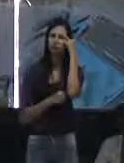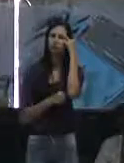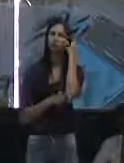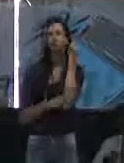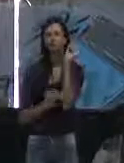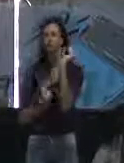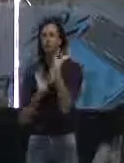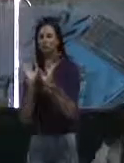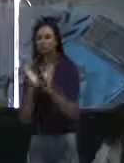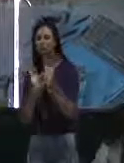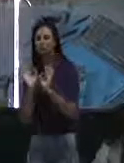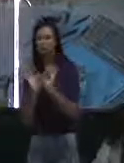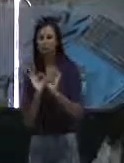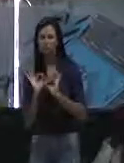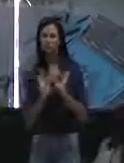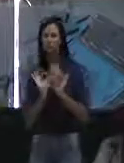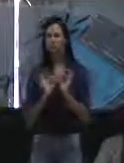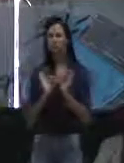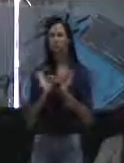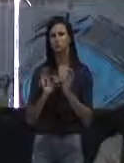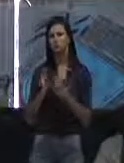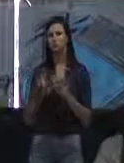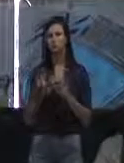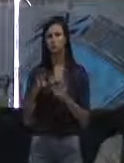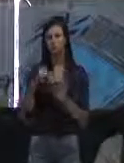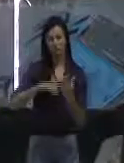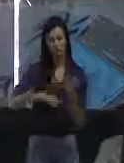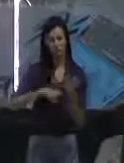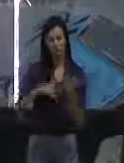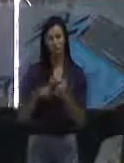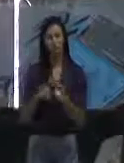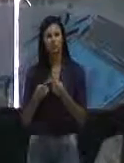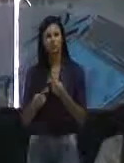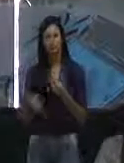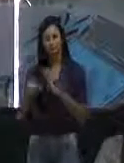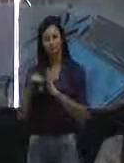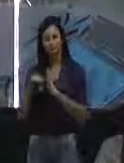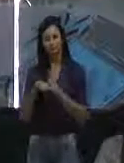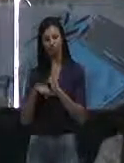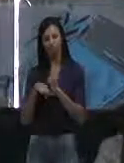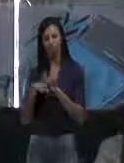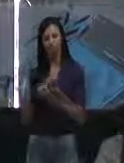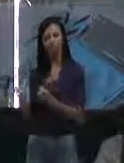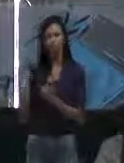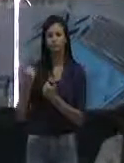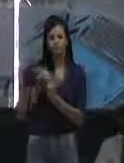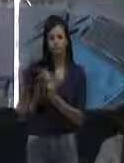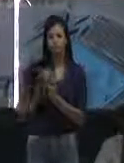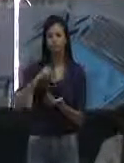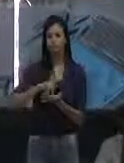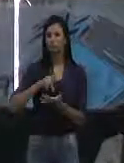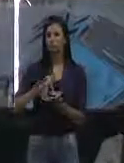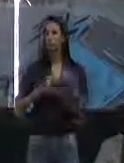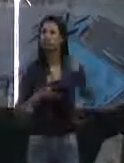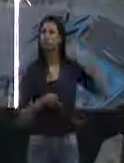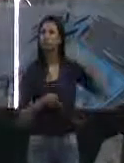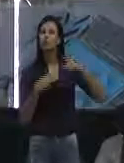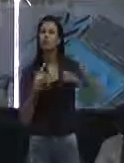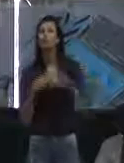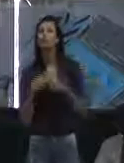elaborei, formalizei um documento e abdiquei de assumir o mandato de vereador naquele momento, porque